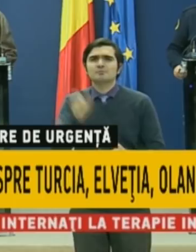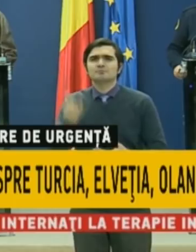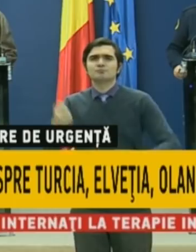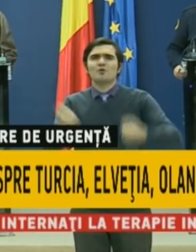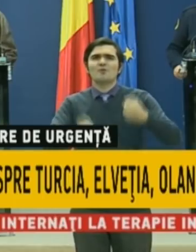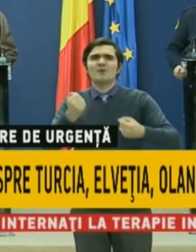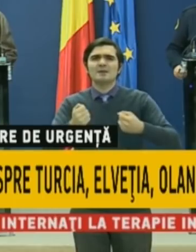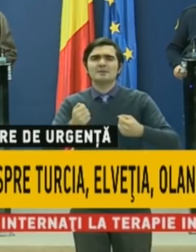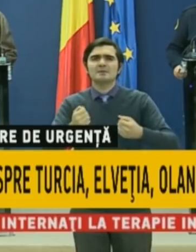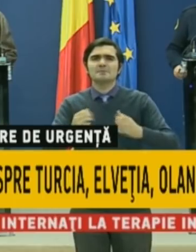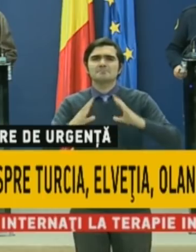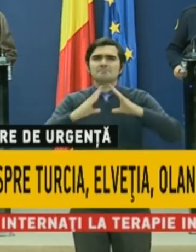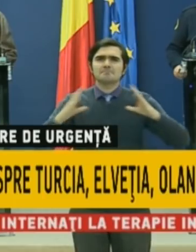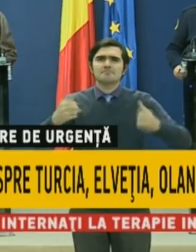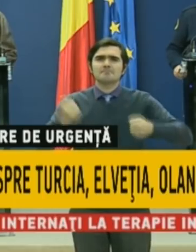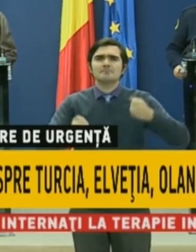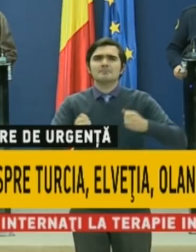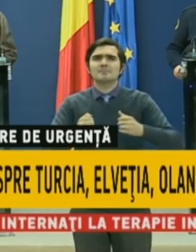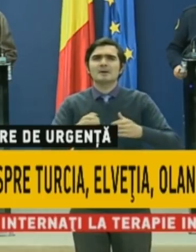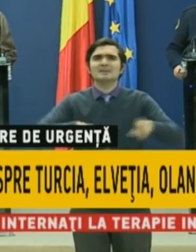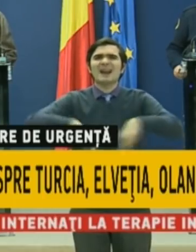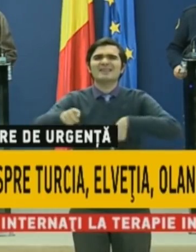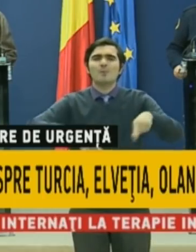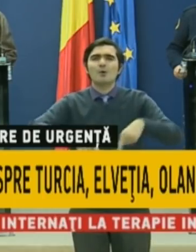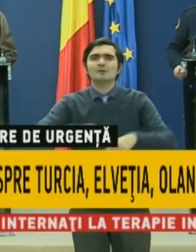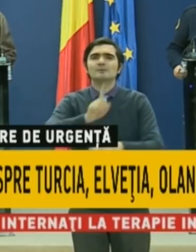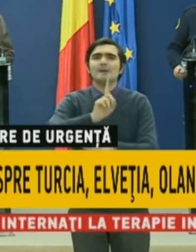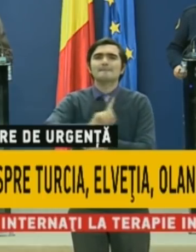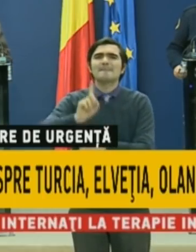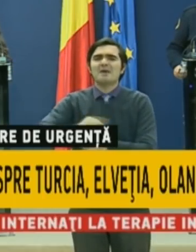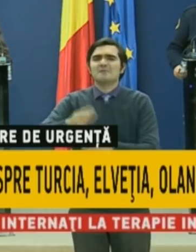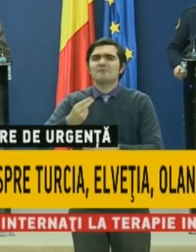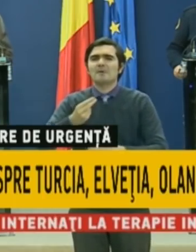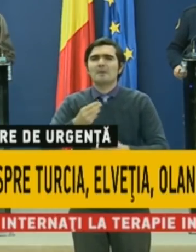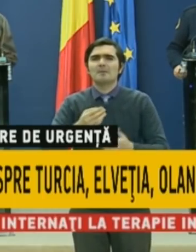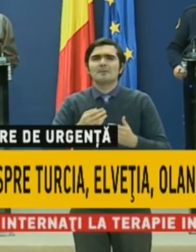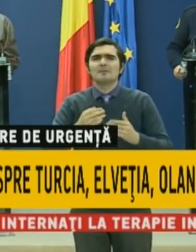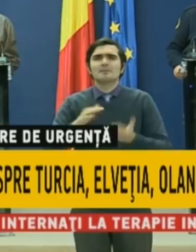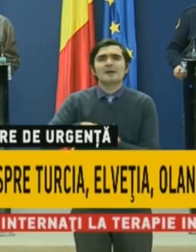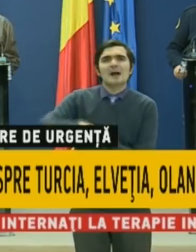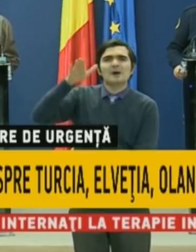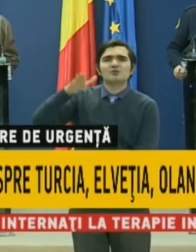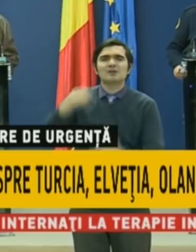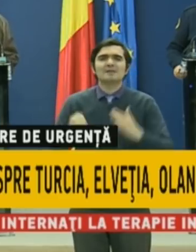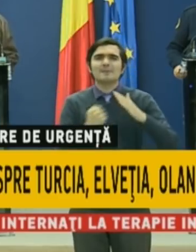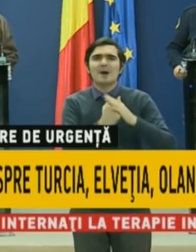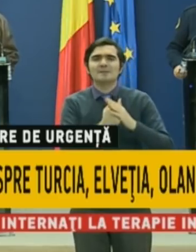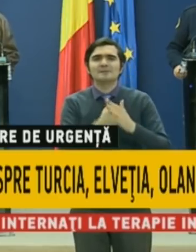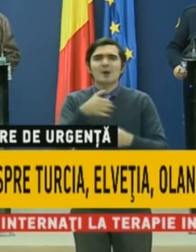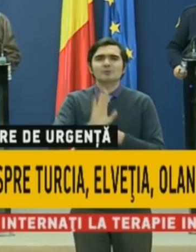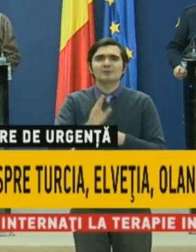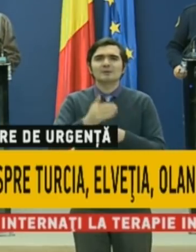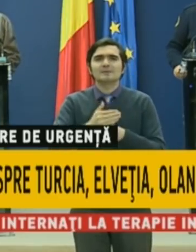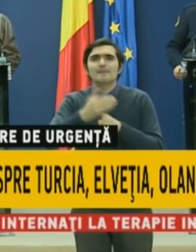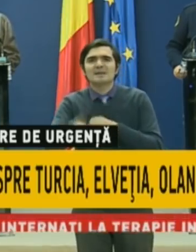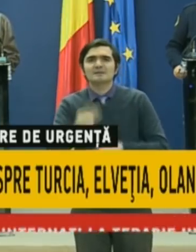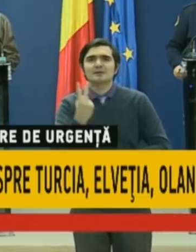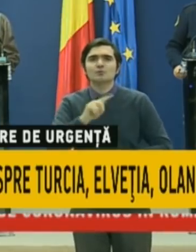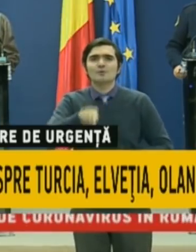autovehiculelor de transport marfă cu capacitatea maximă autorizată mai mare de 2,4